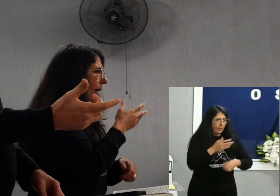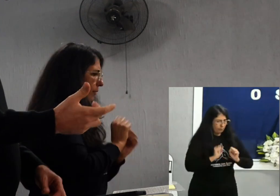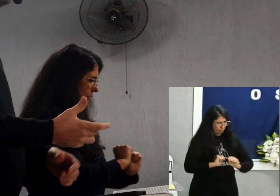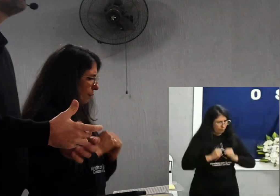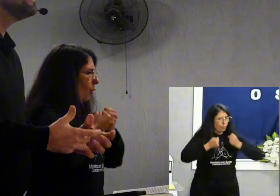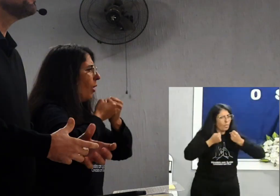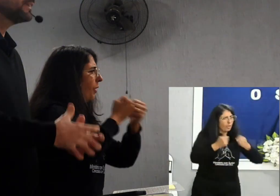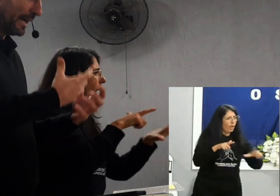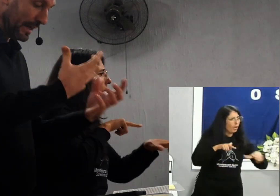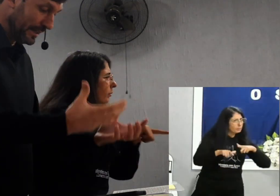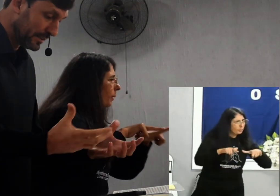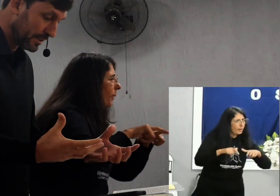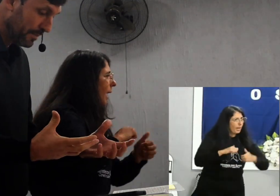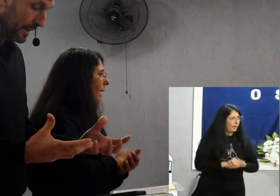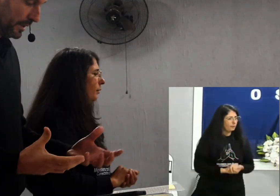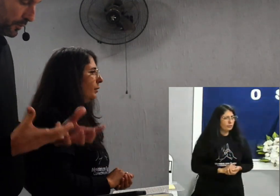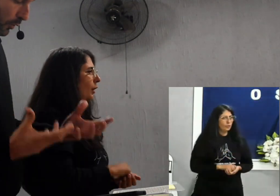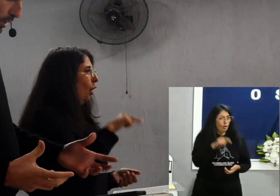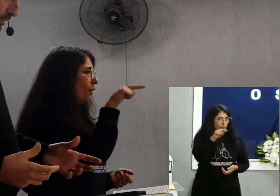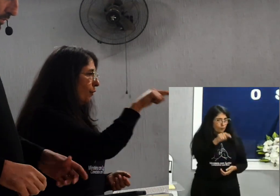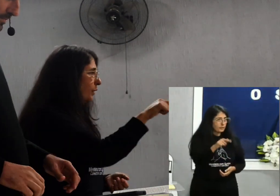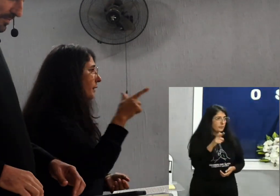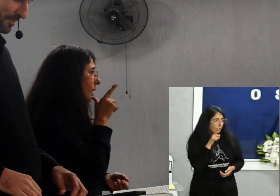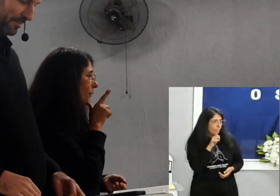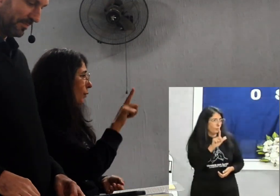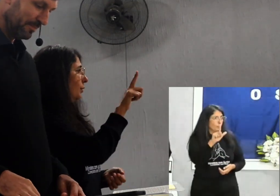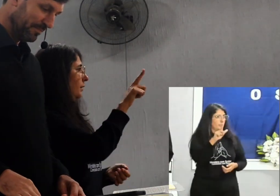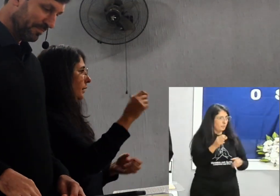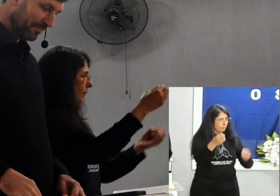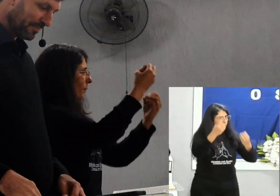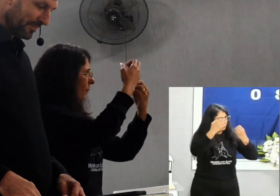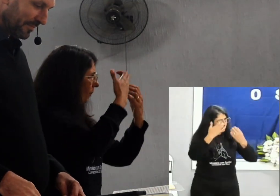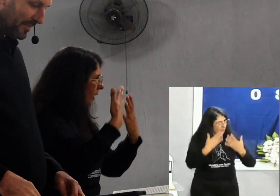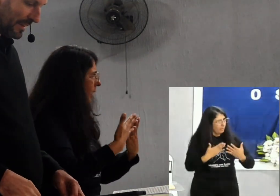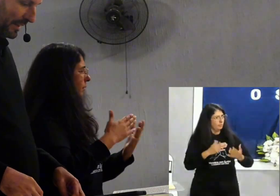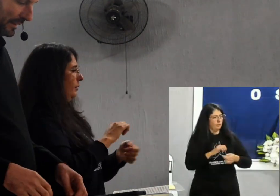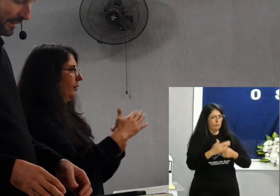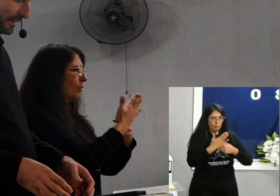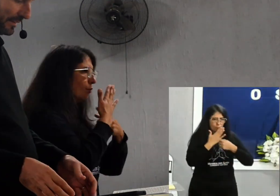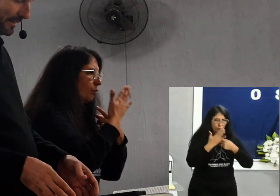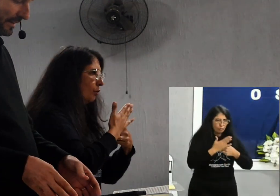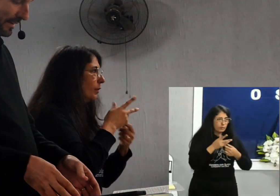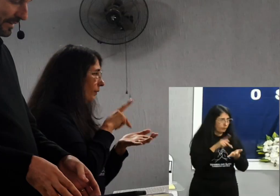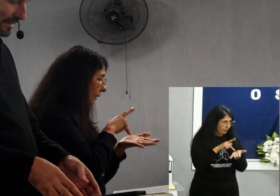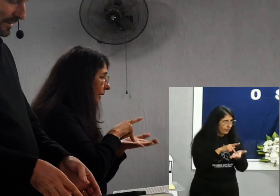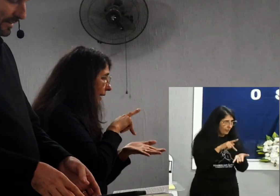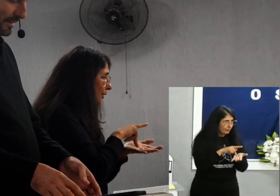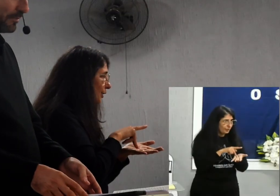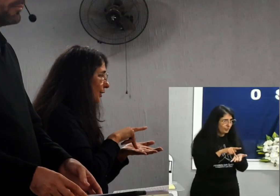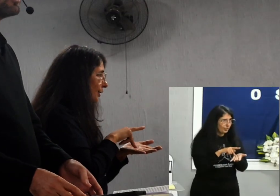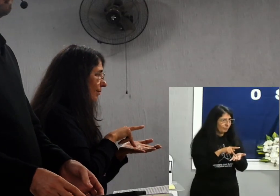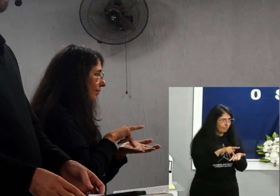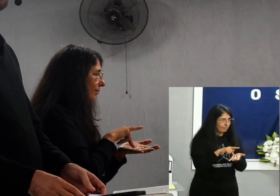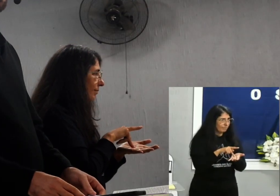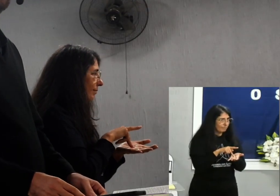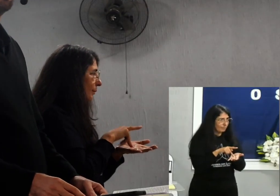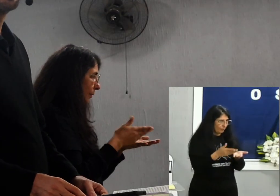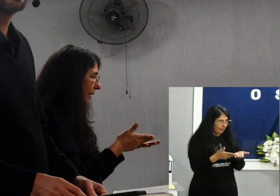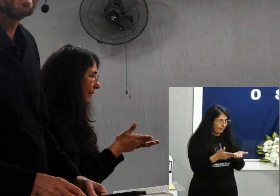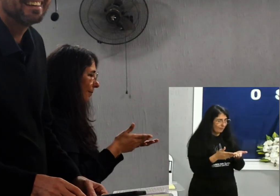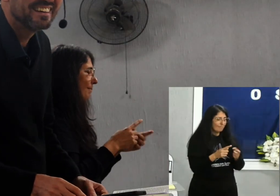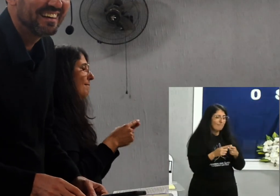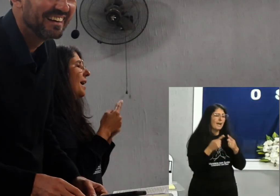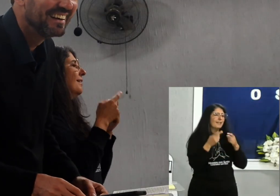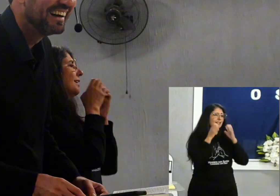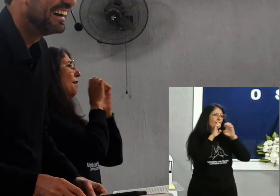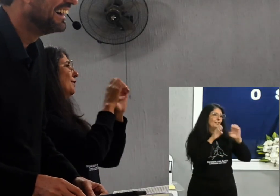no trabalho, você vai se beneficiar desse esforço. Mas com o Evangelho não é